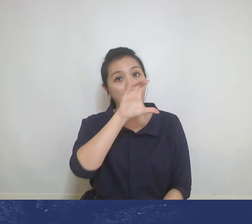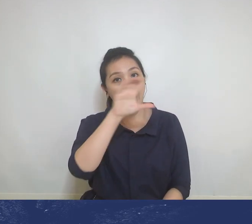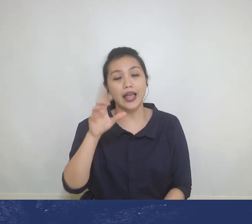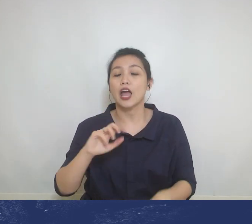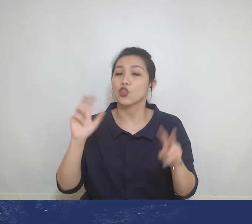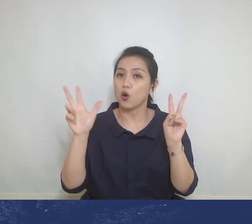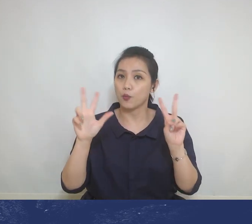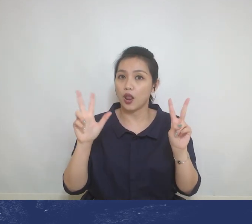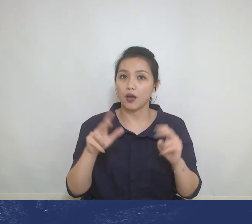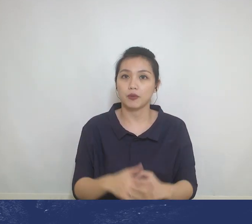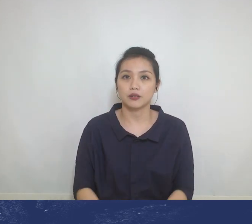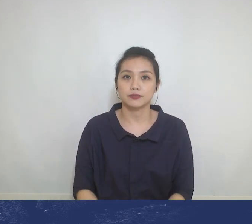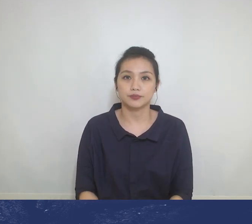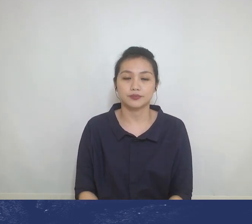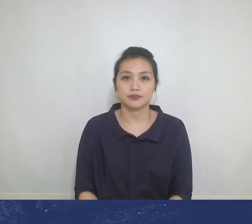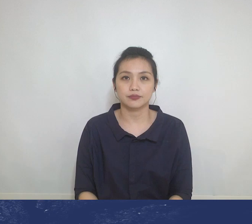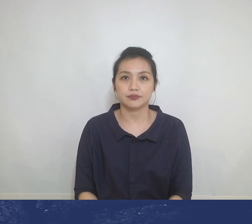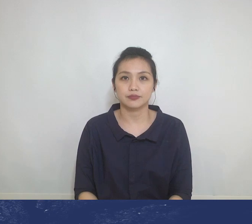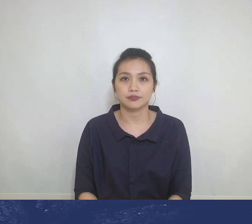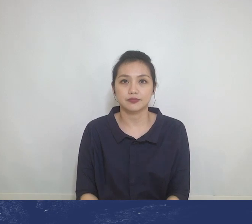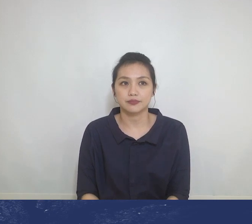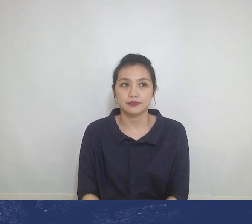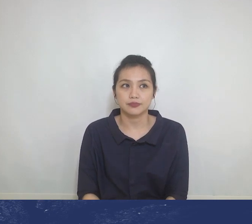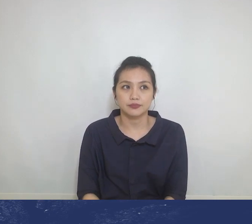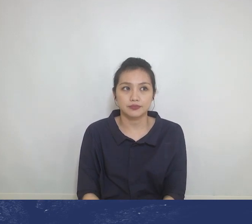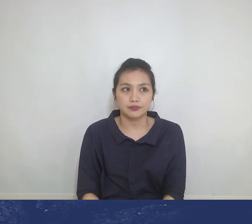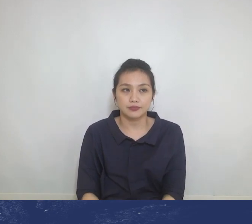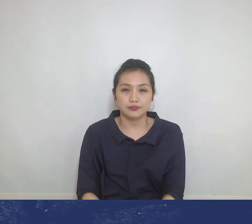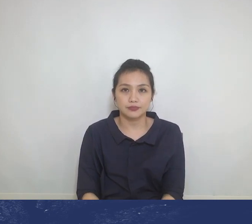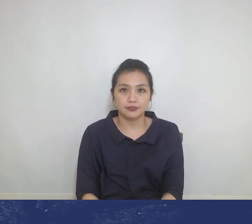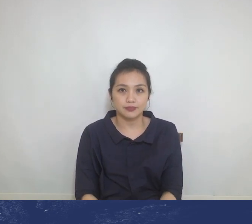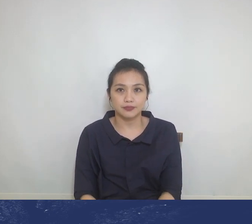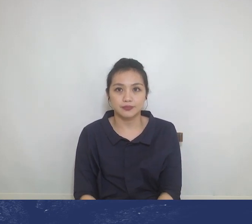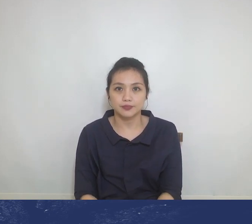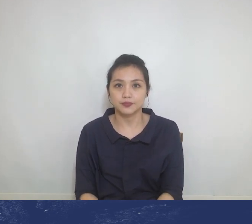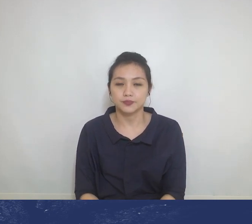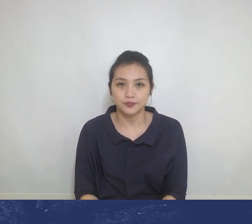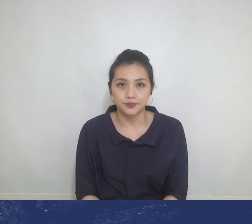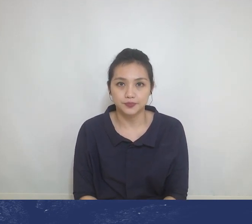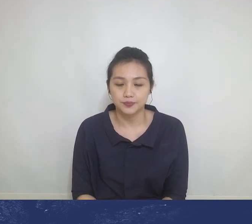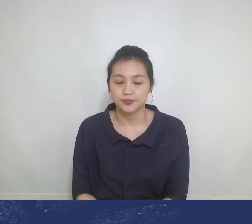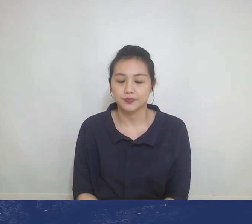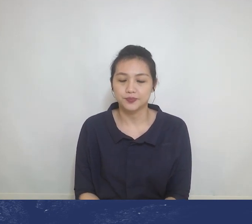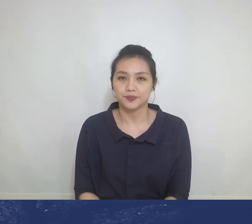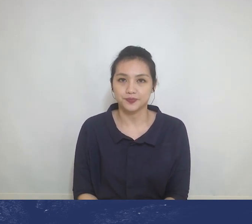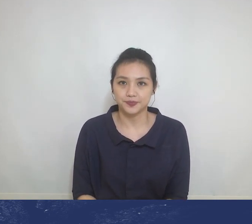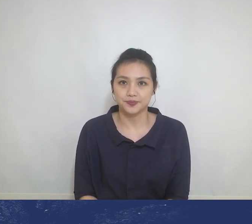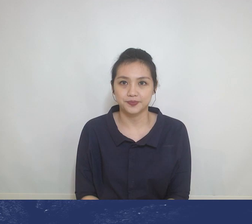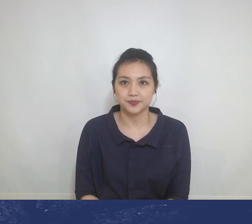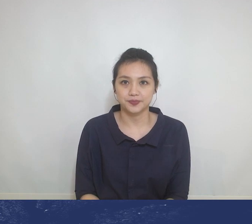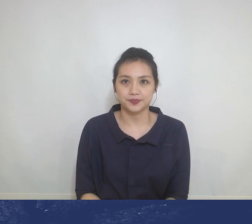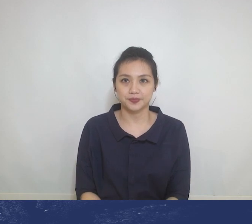Ayat 28. Lalu kata orang itu, namamu tidak akan disebutkan lagi Yakub, tetapi